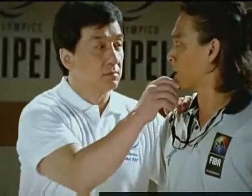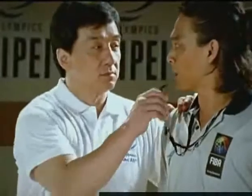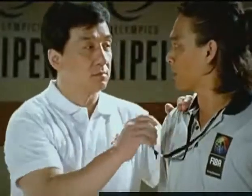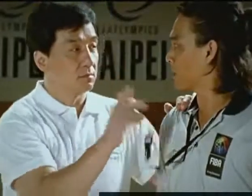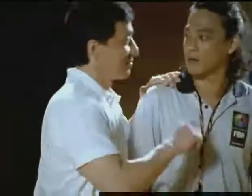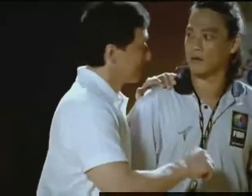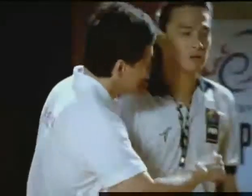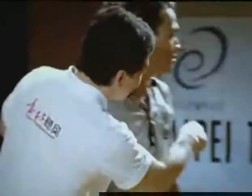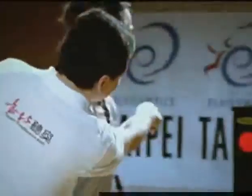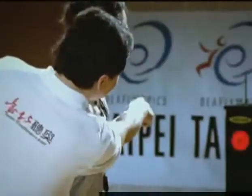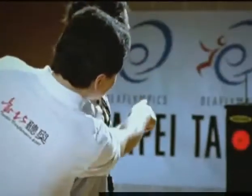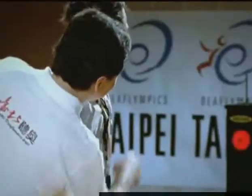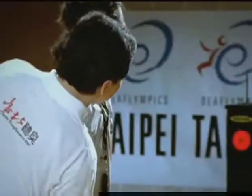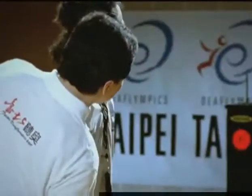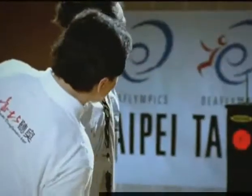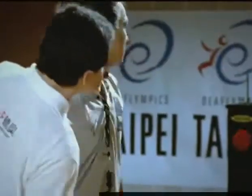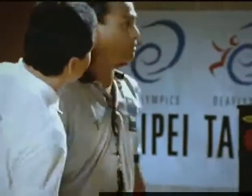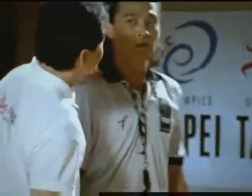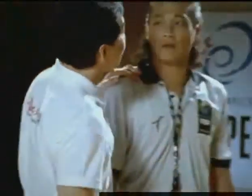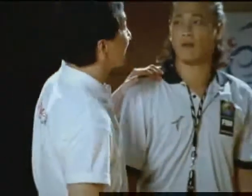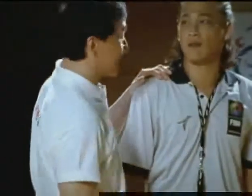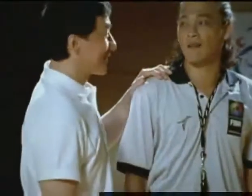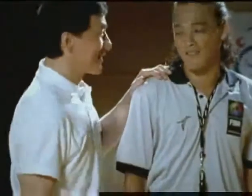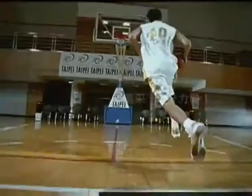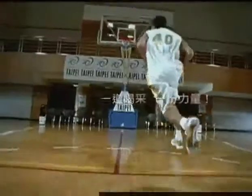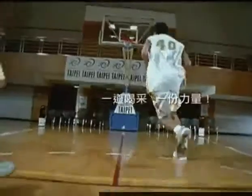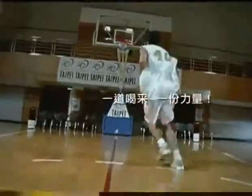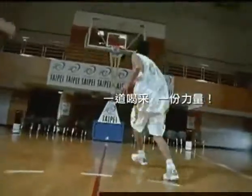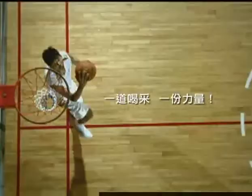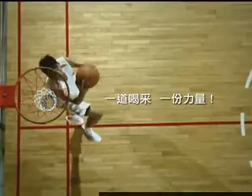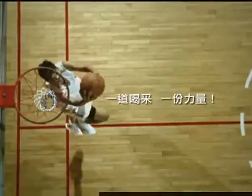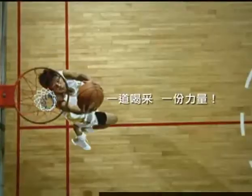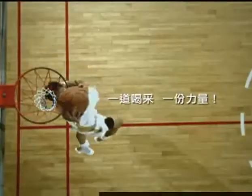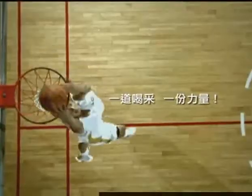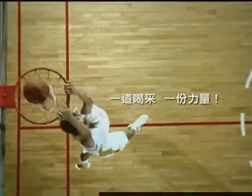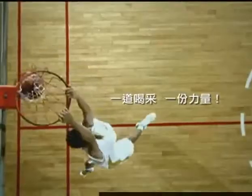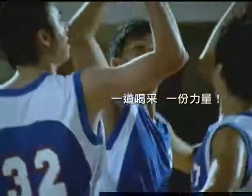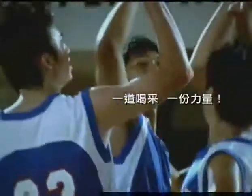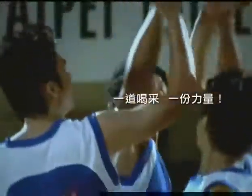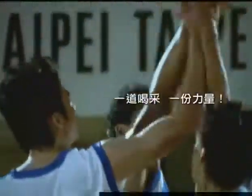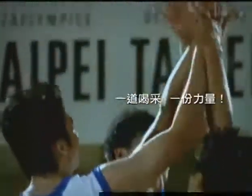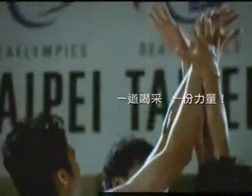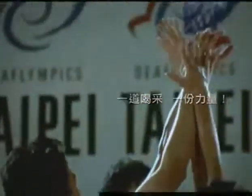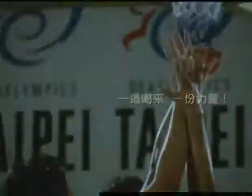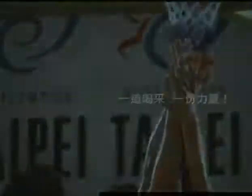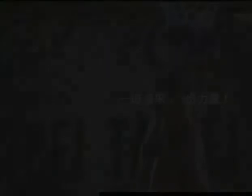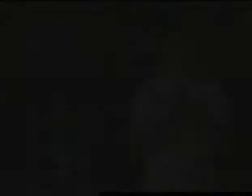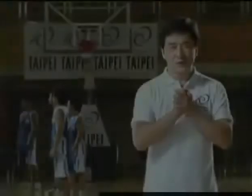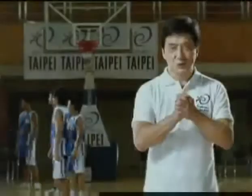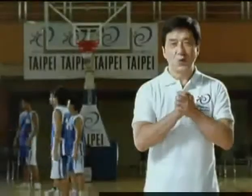透了世界。这种力量，用心你就能感受。我们需要你的加入，一同喝彩，就多一